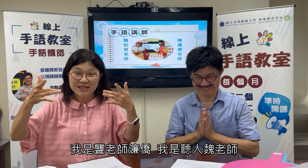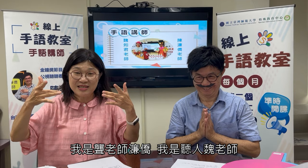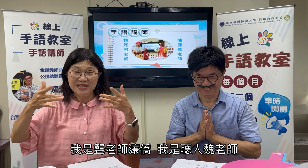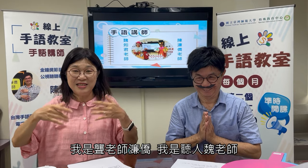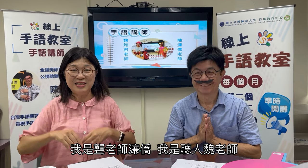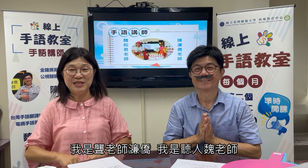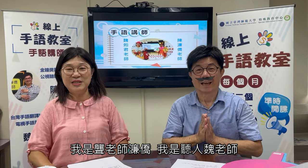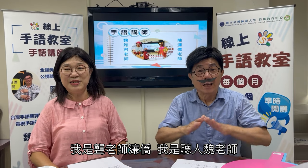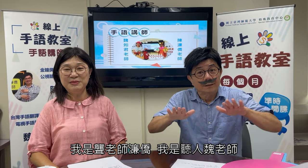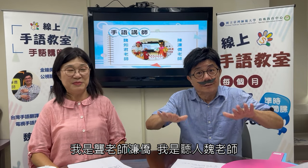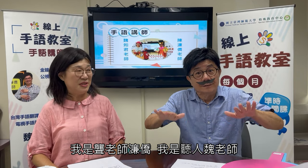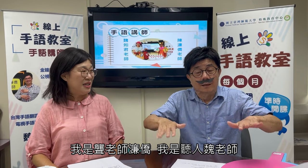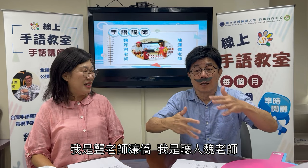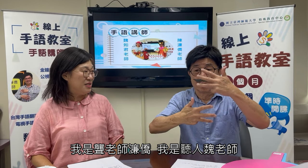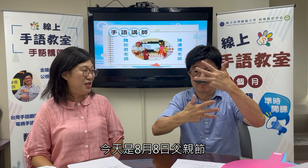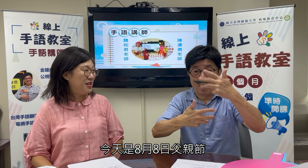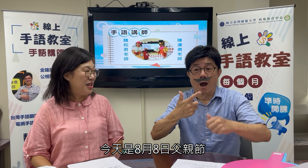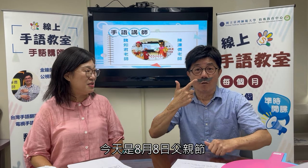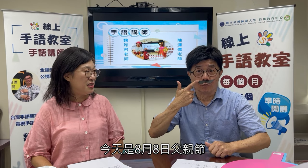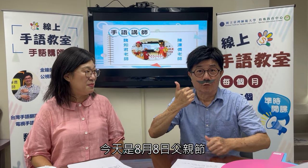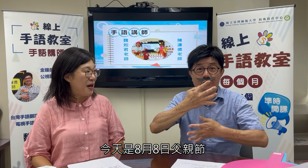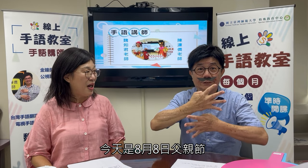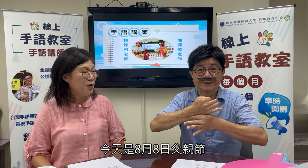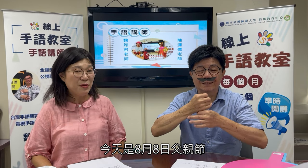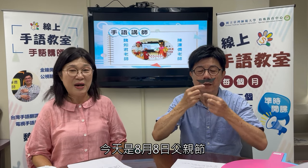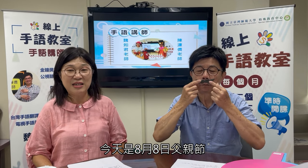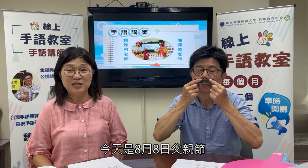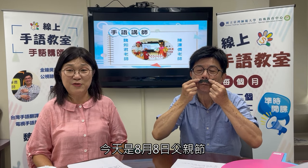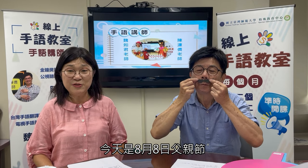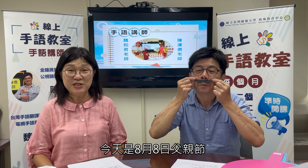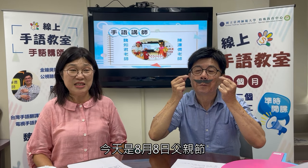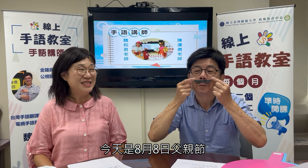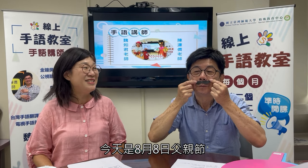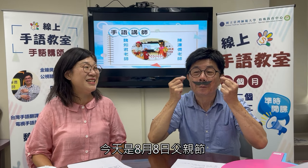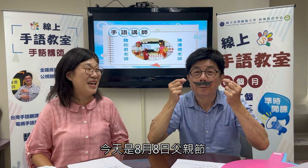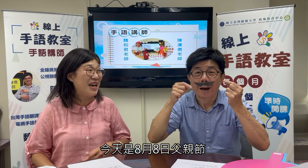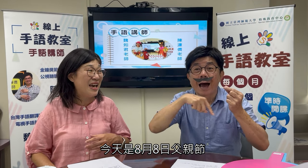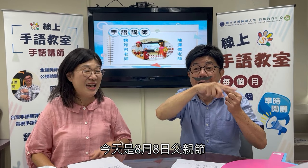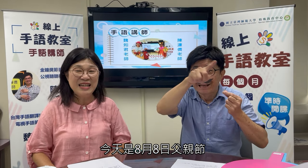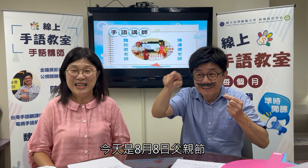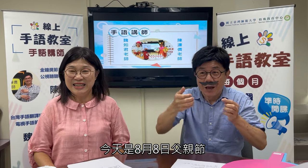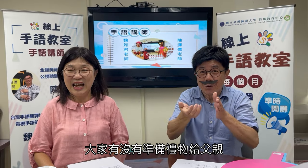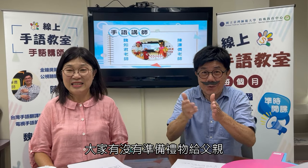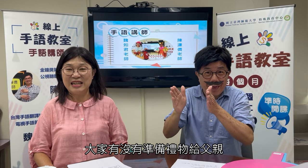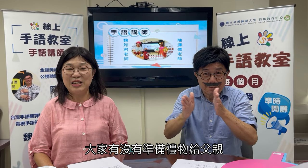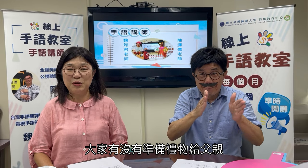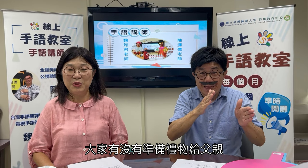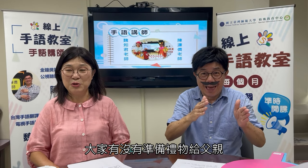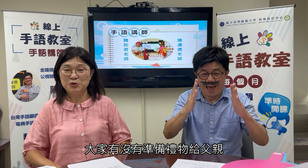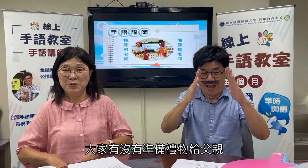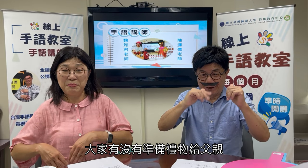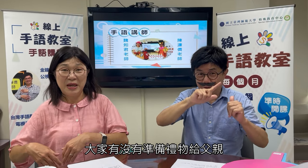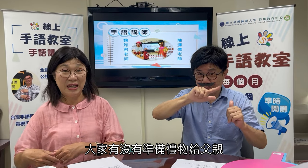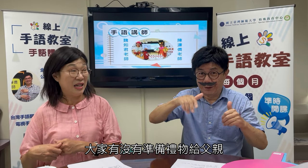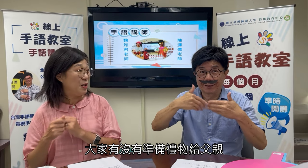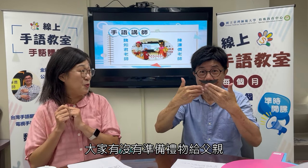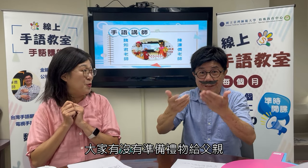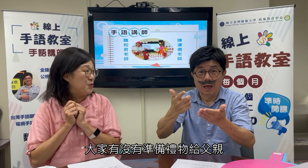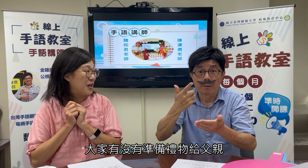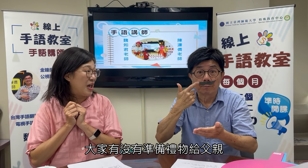师。今天是8月8日父亲节，大家有没有准备礼物给